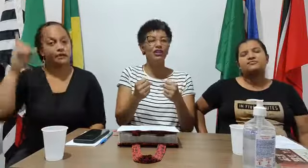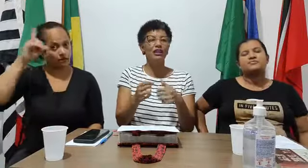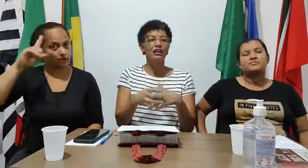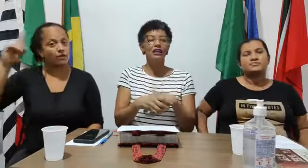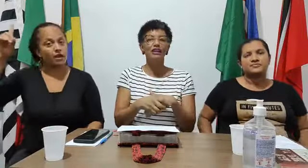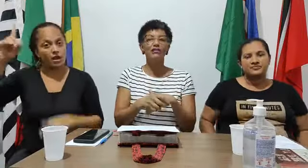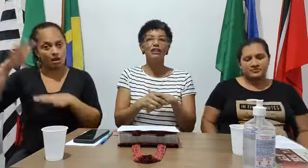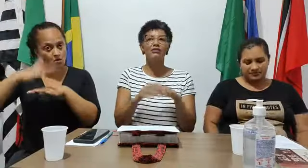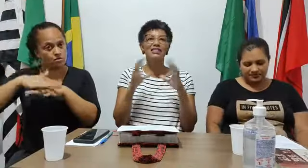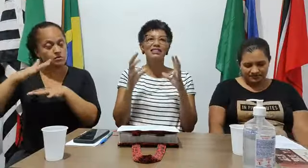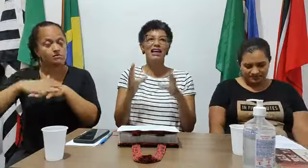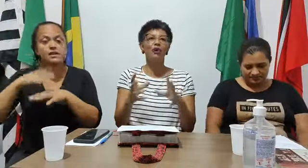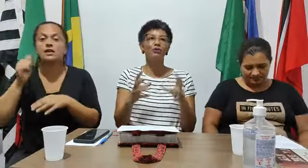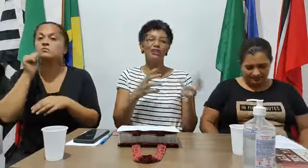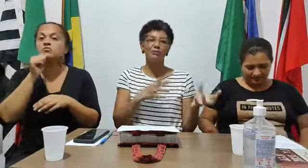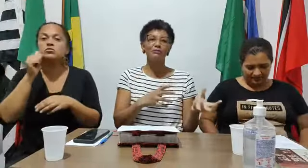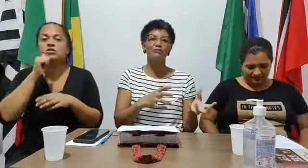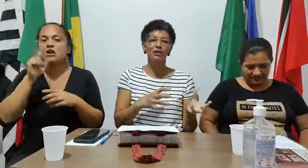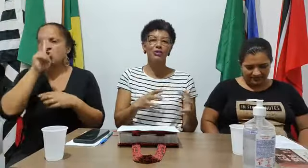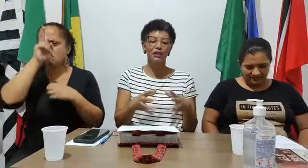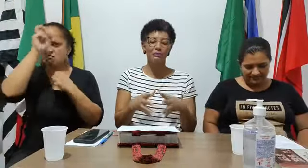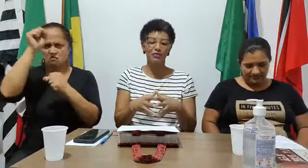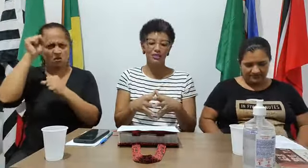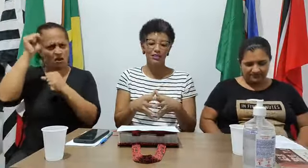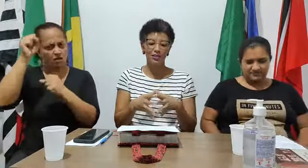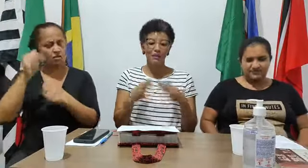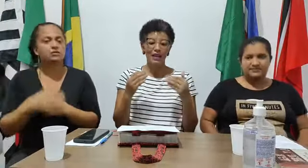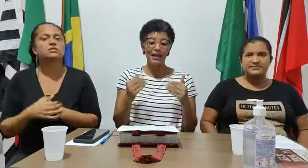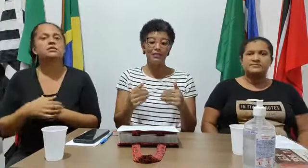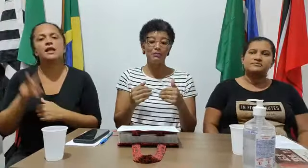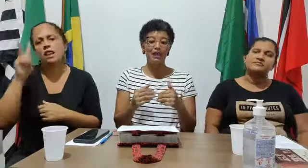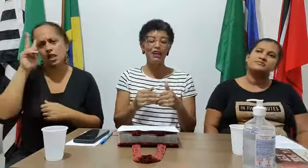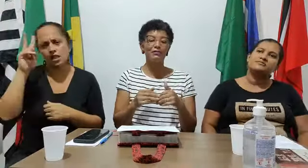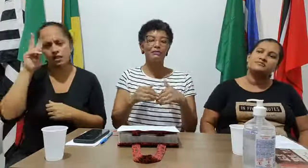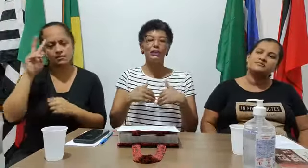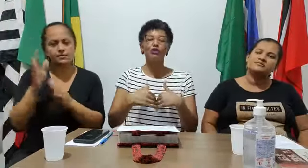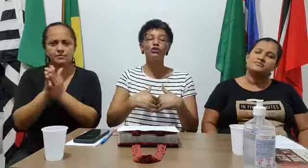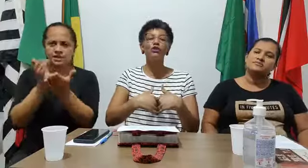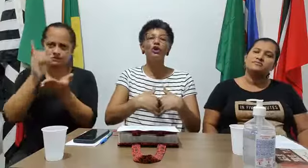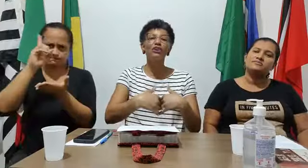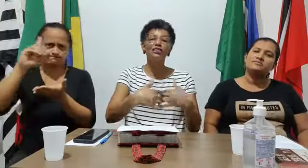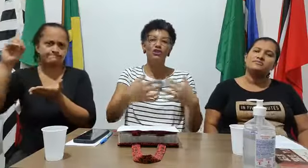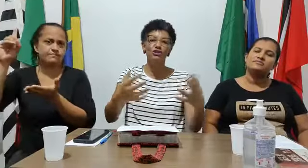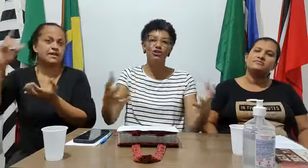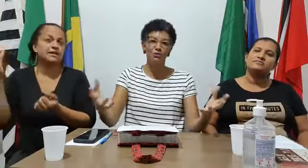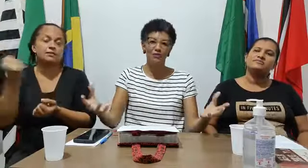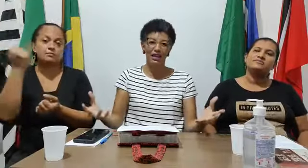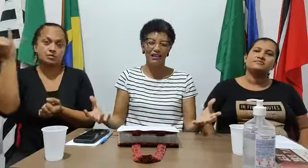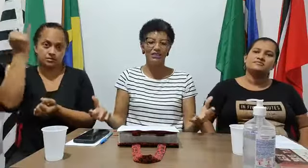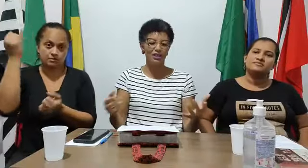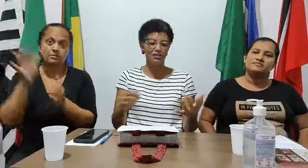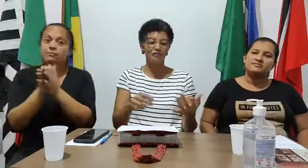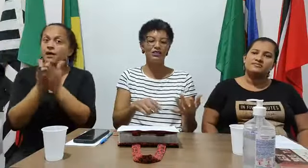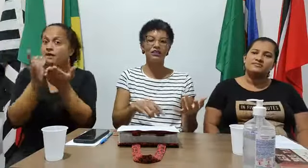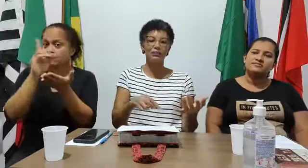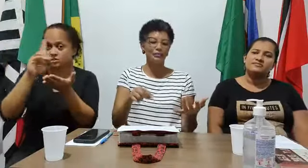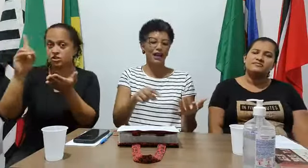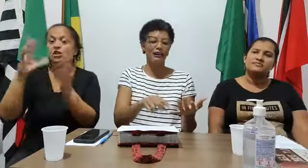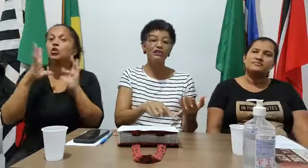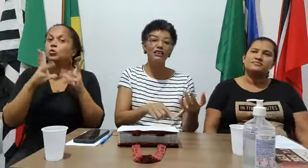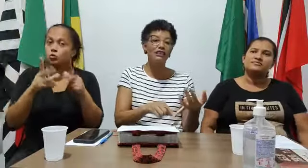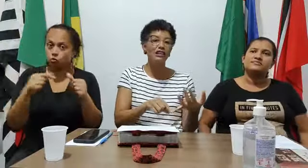forte. E aí eu quero frisar algo que a Fabi falou que é importante. Essa palavra é para todas nós mulheres, seja